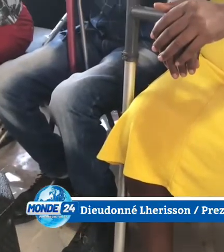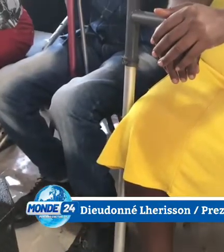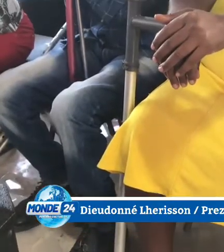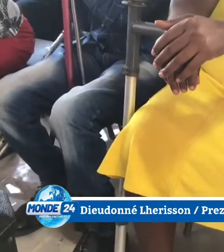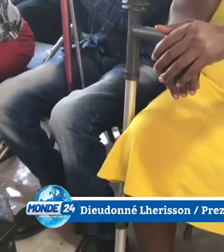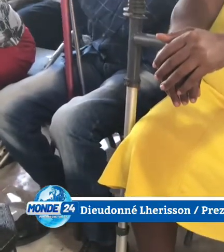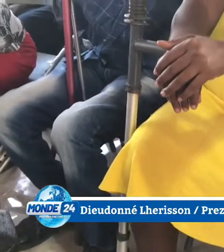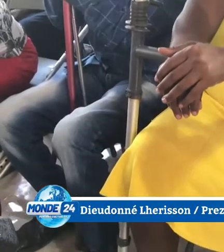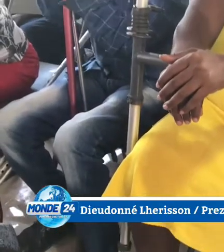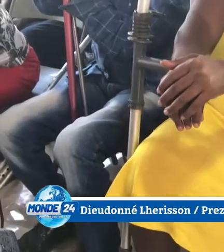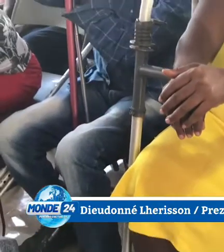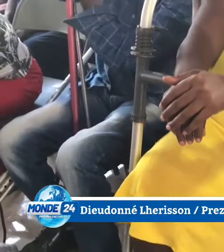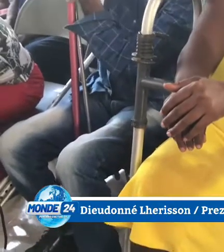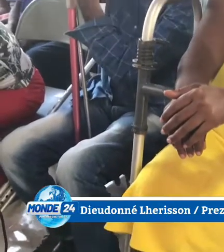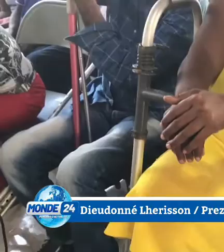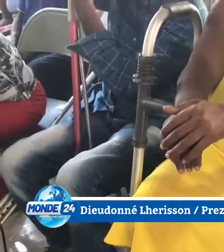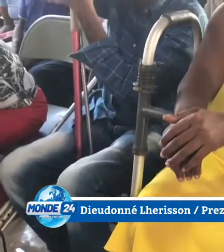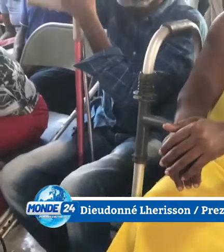qui genouillé